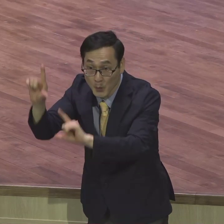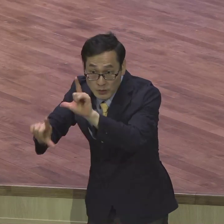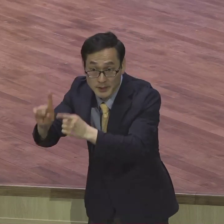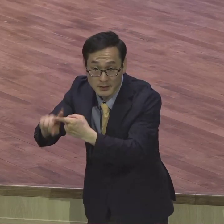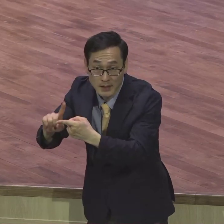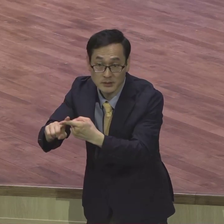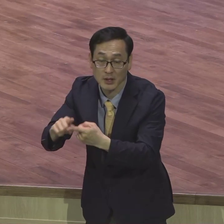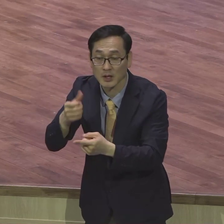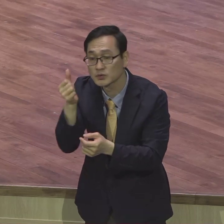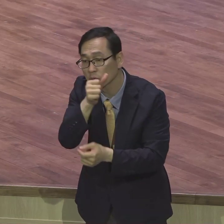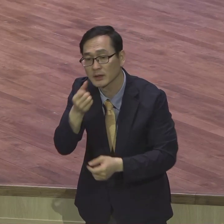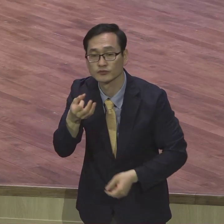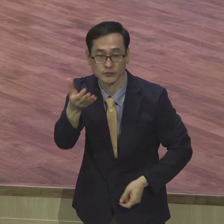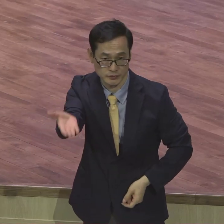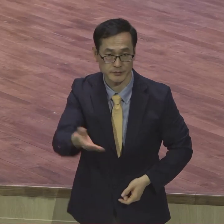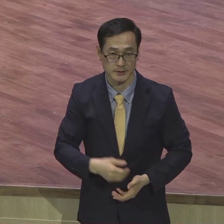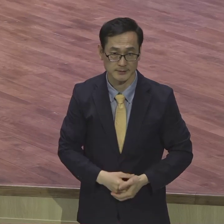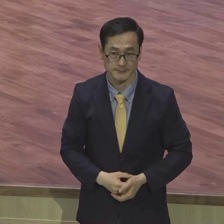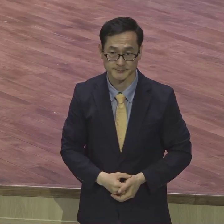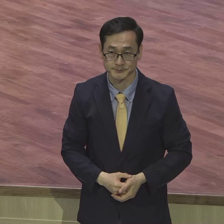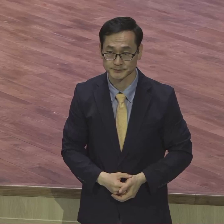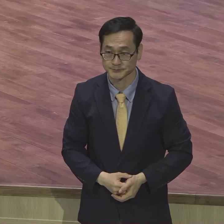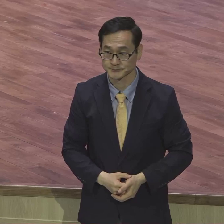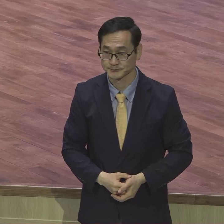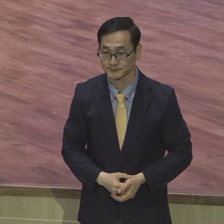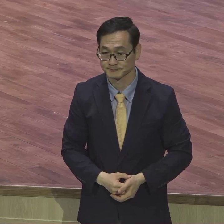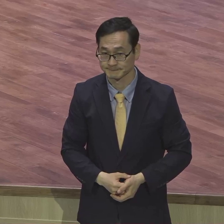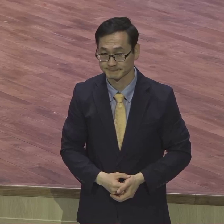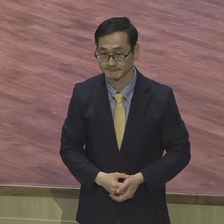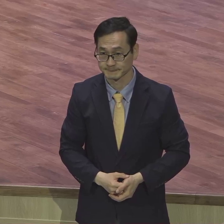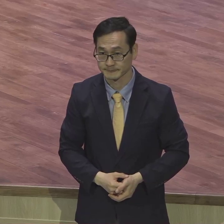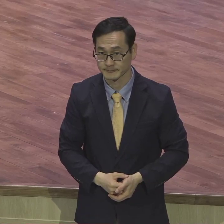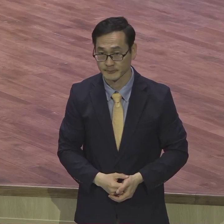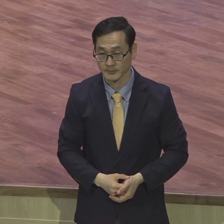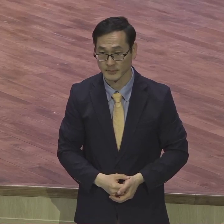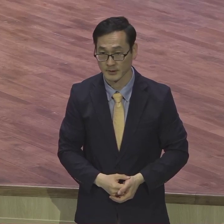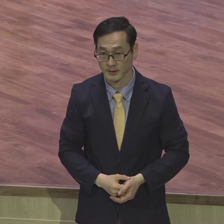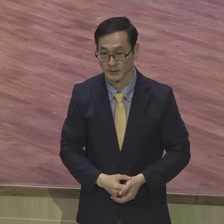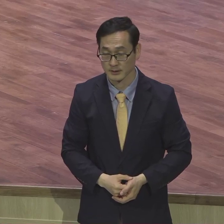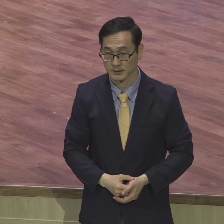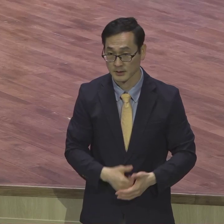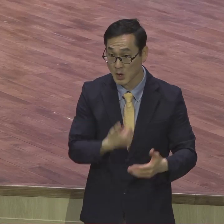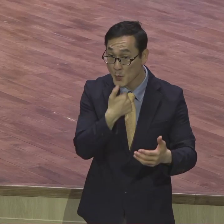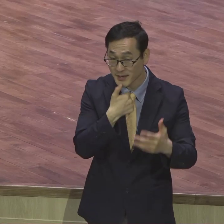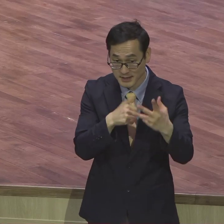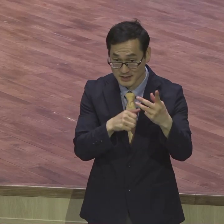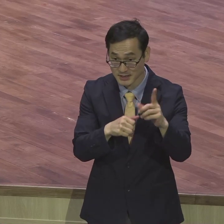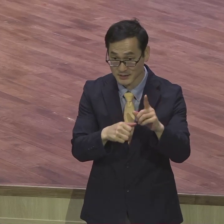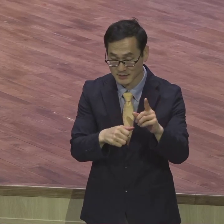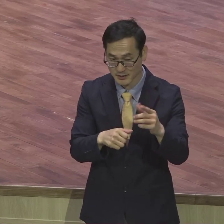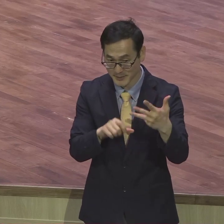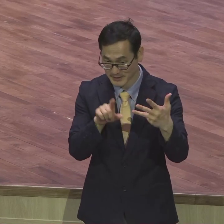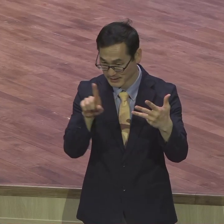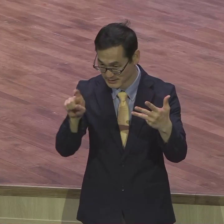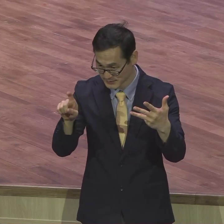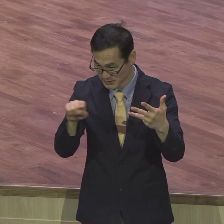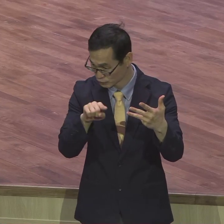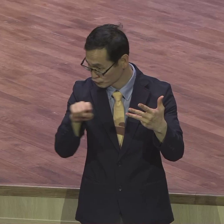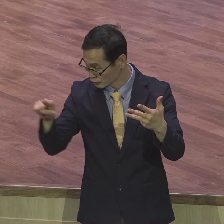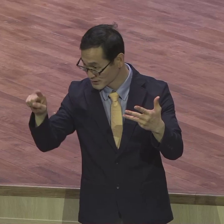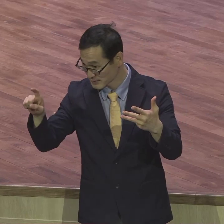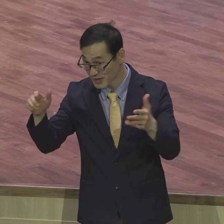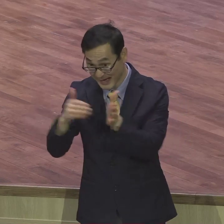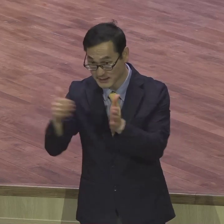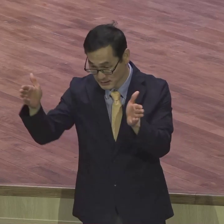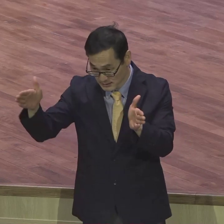대해서 그렇게 보여주고 있는 내용입니다. 11절까지 계속 이어지는데 한마디로 말하면 영을